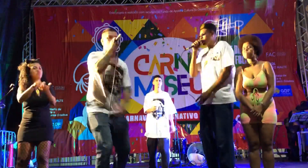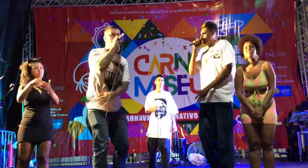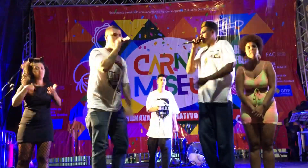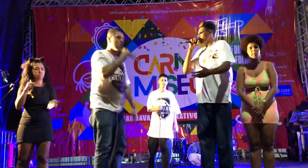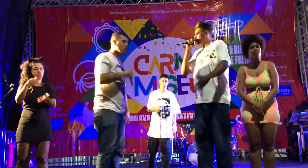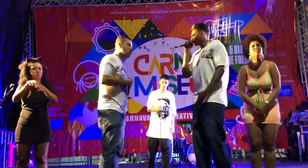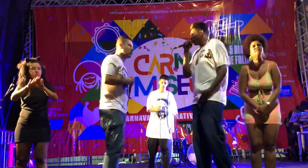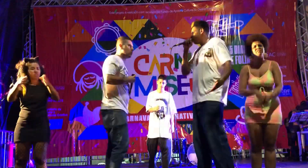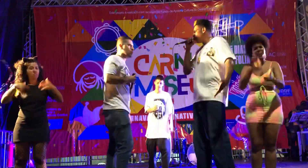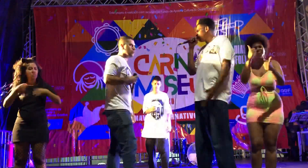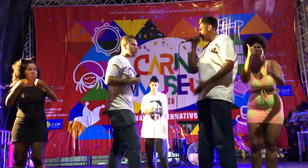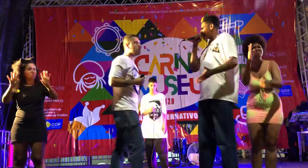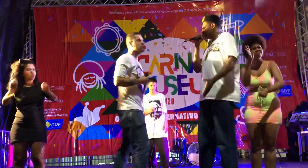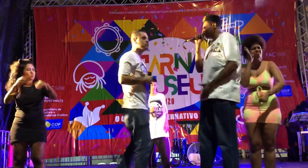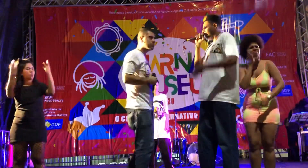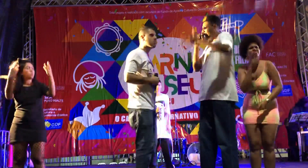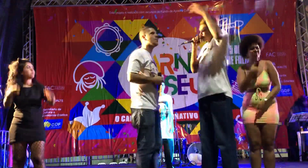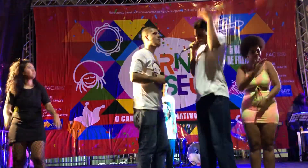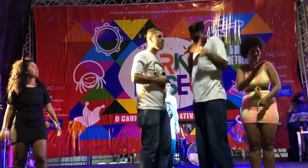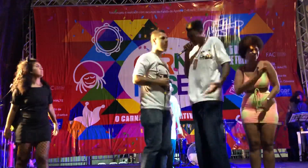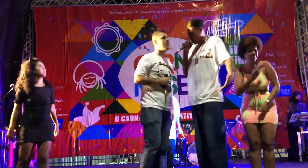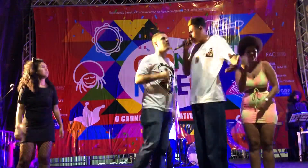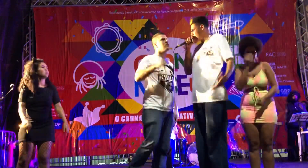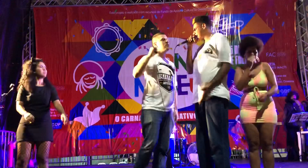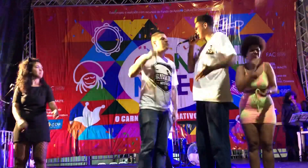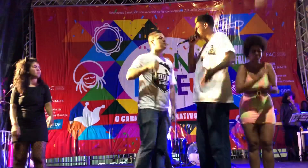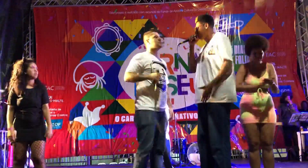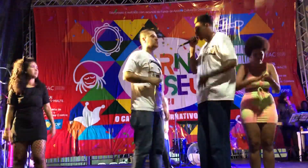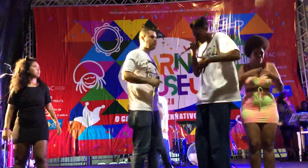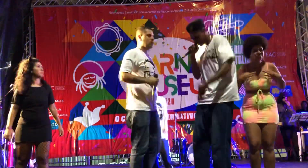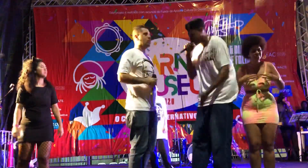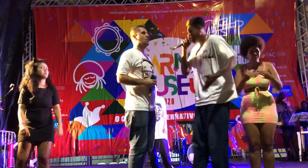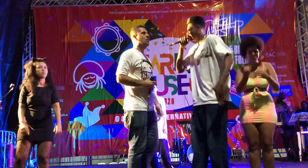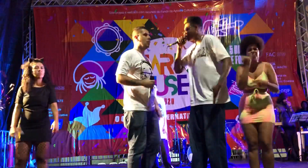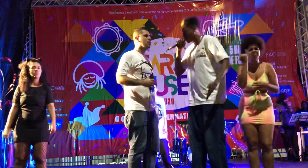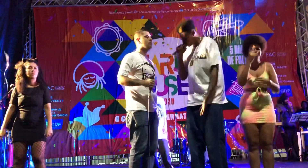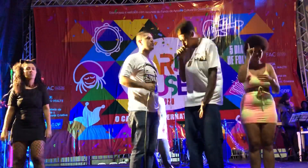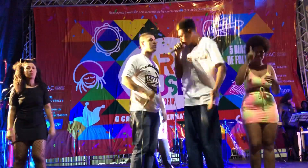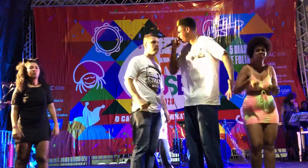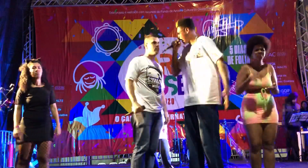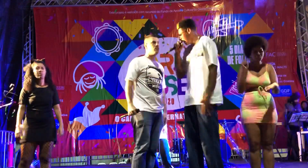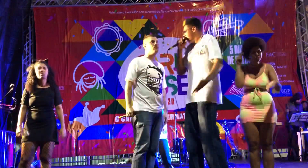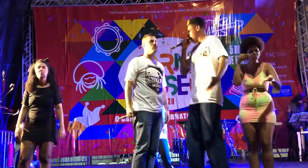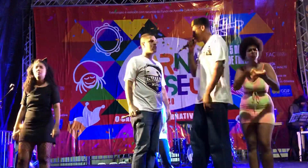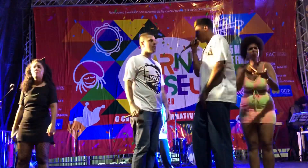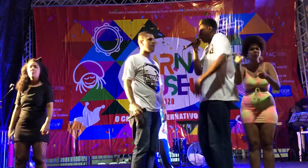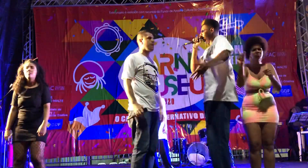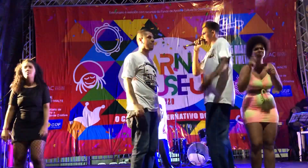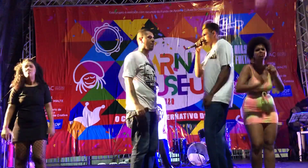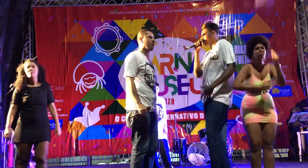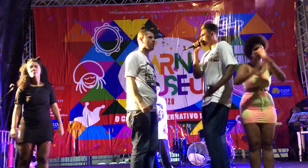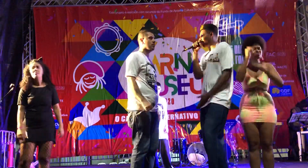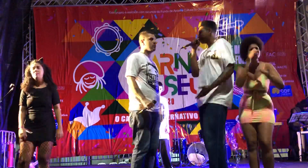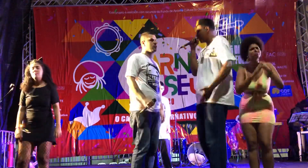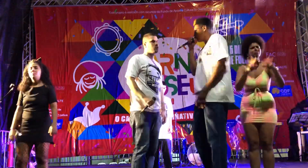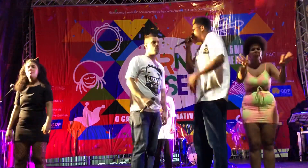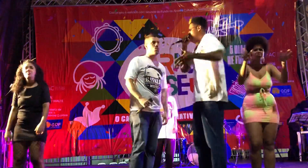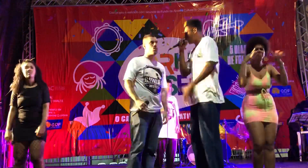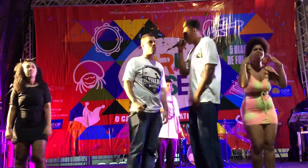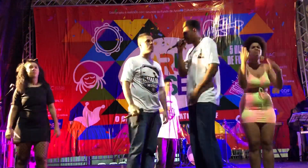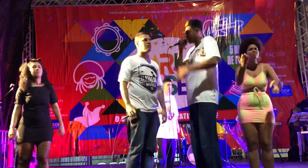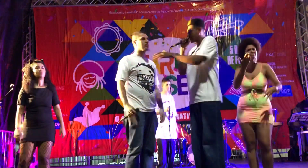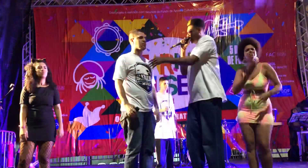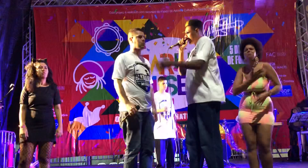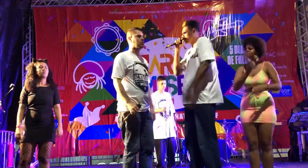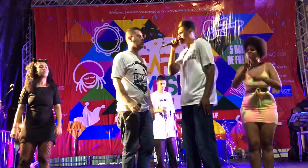vim dar show. Demorou, meu amigo, é sem migué. Não importa a roupa que cê tá vestindo, e sim as atitudes com o pé. Então, olha só, meu amigo,